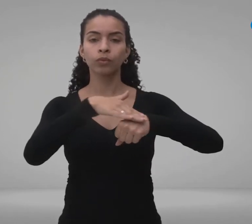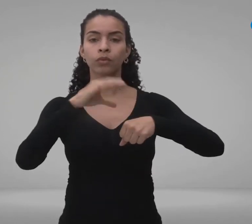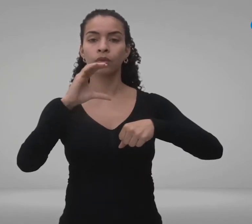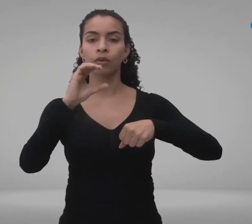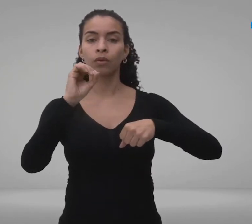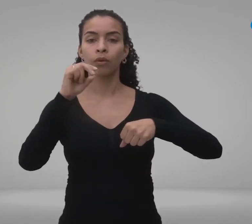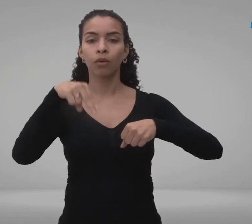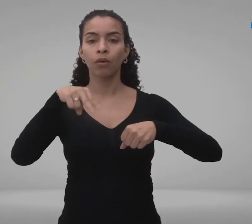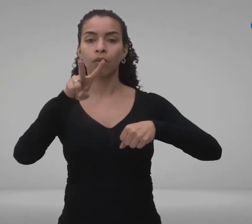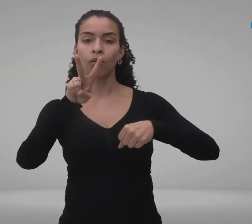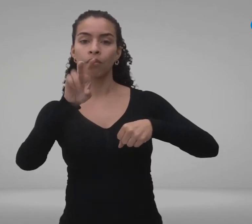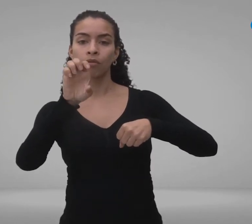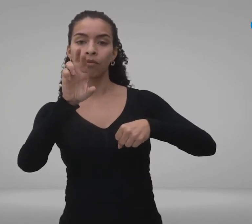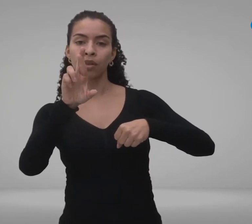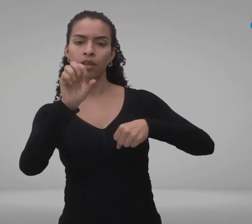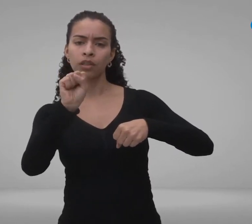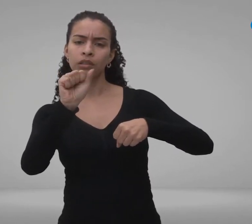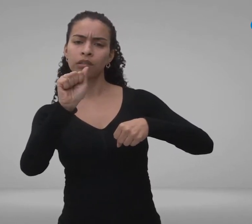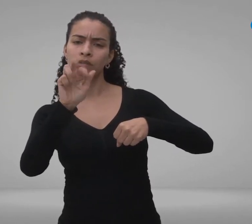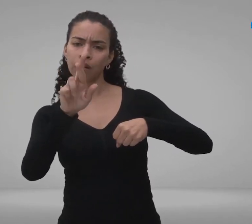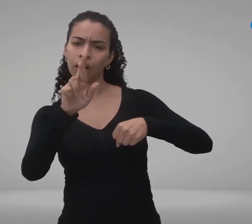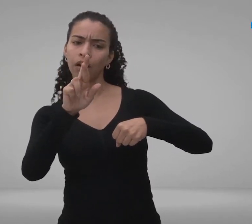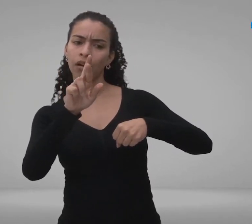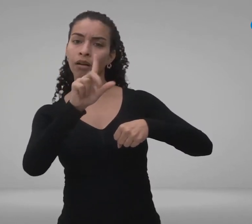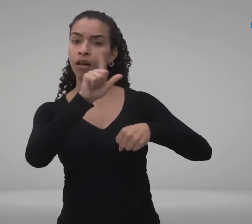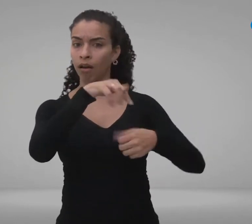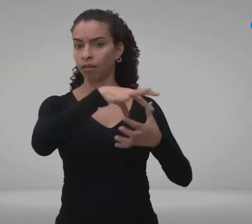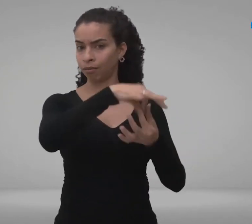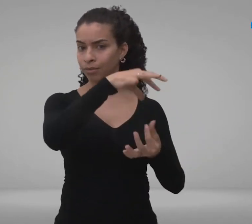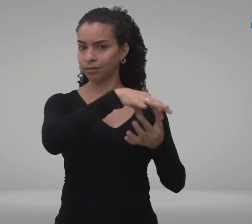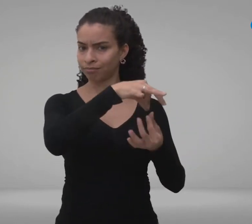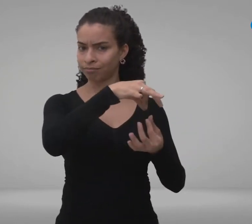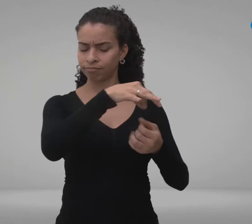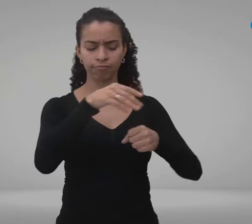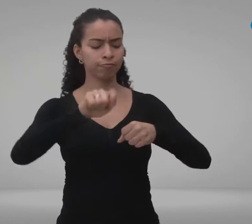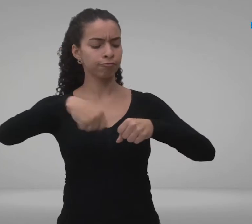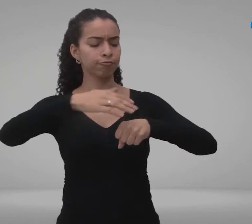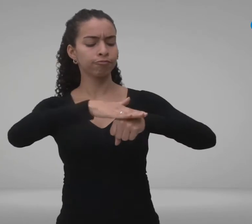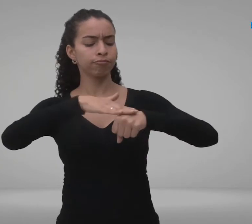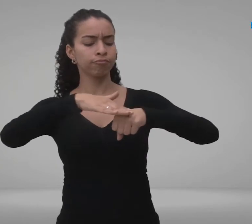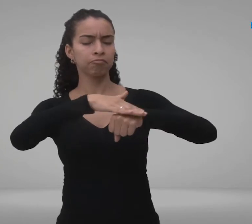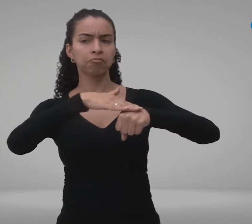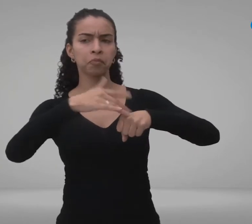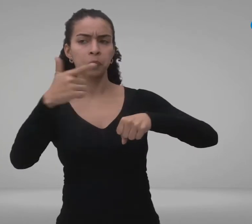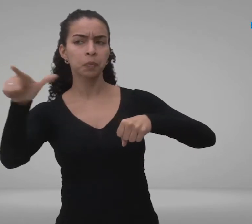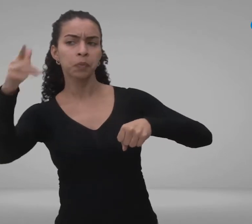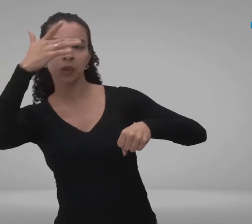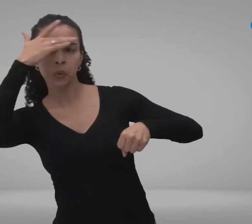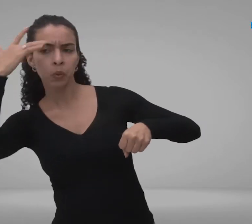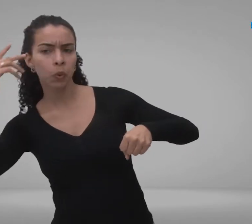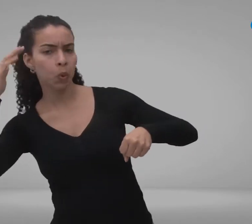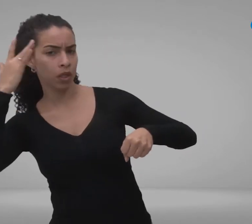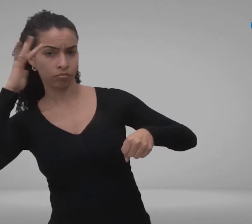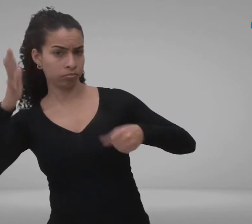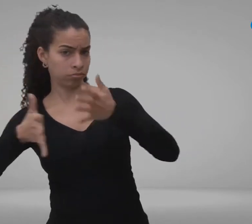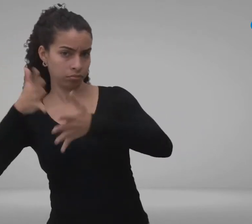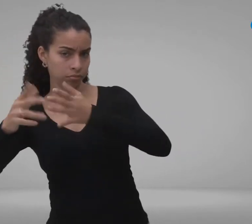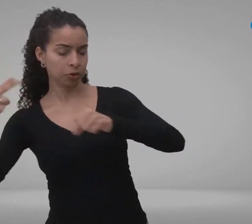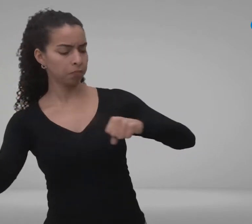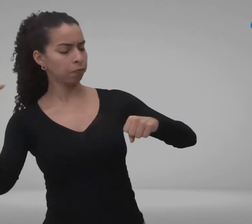conversar, por exemplo. Ele é um sinal arbitrário, porque quando eu faço o sinal conversar, uma pessoa que não sabe Libras, ela não vai